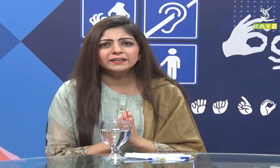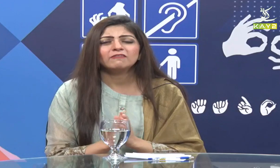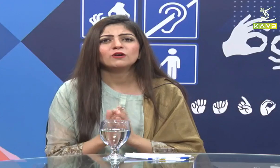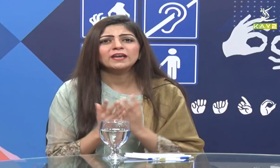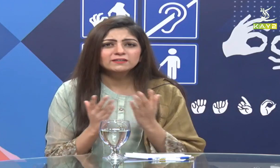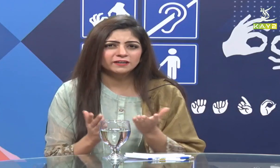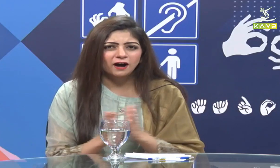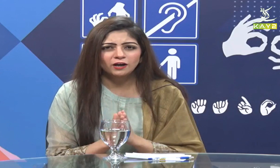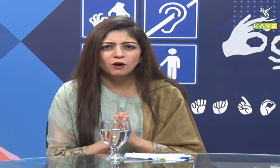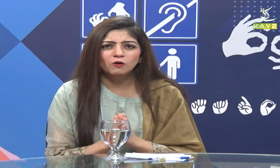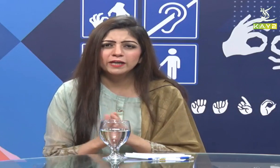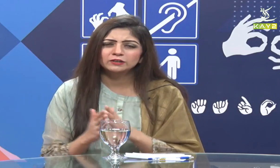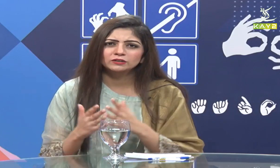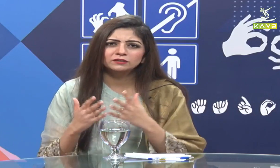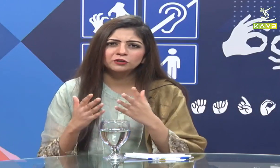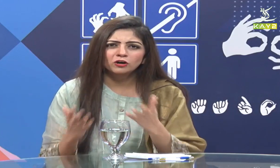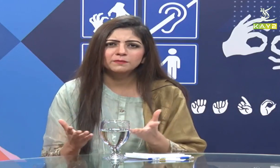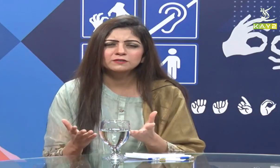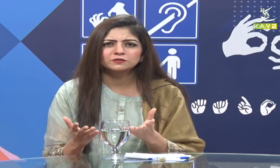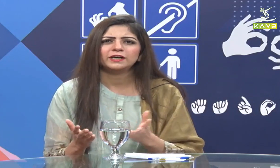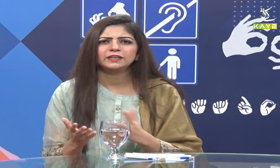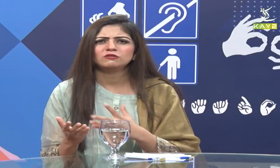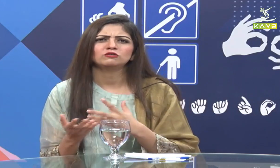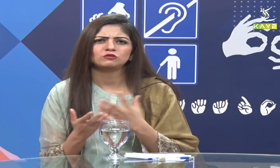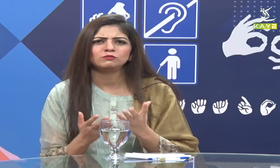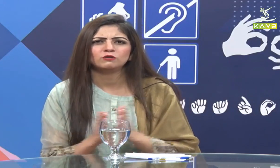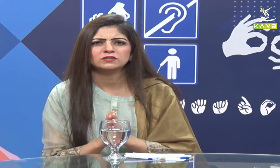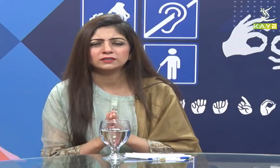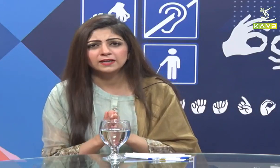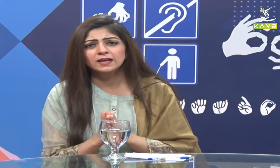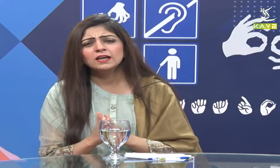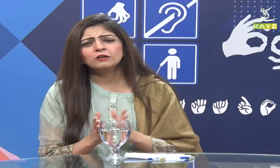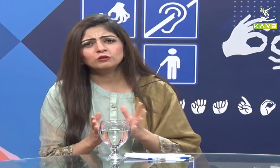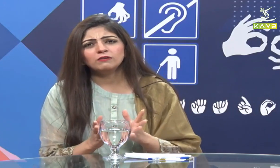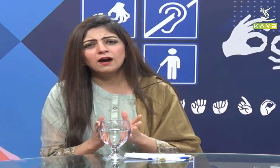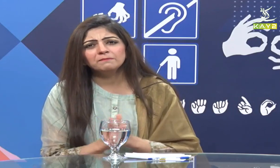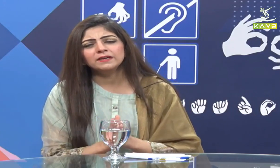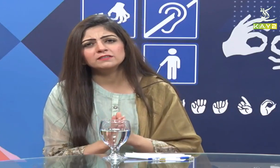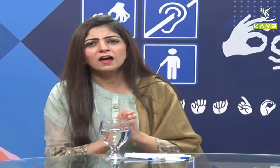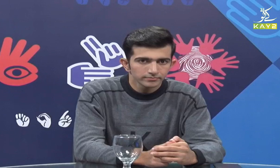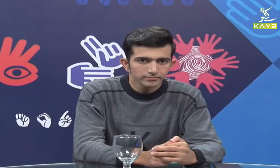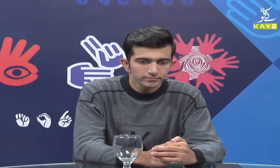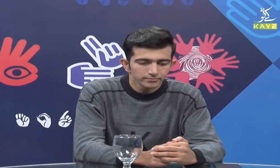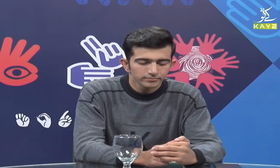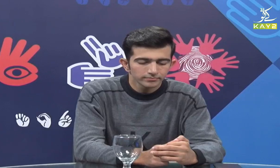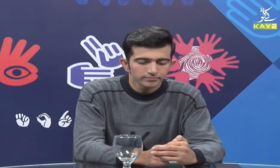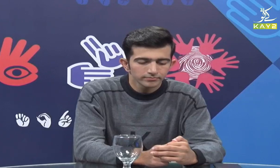है, वो कहीं सिखा रहा हो एक नॉर्मल सोसाइटी को जो सुन बोल सकते हैं, तो वहाँ पे साथ को एज अ